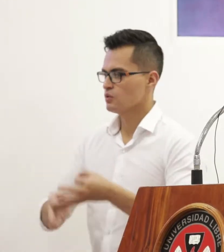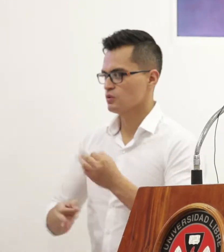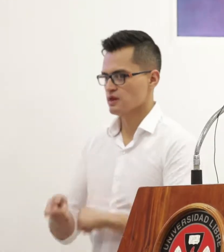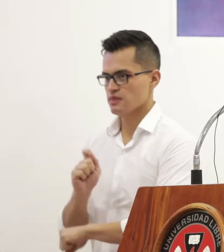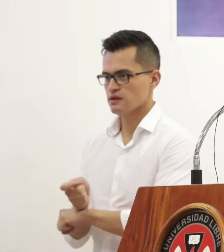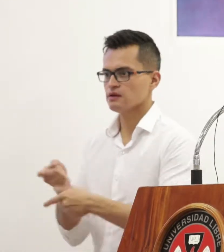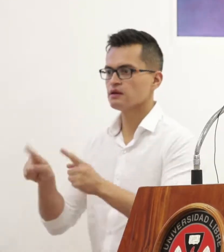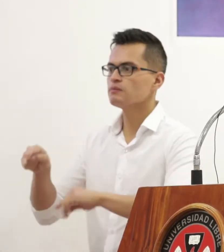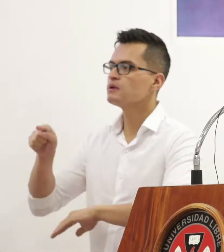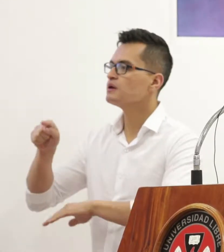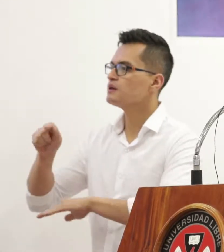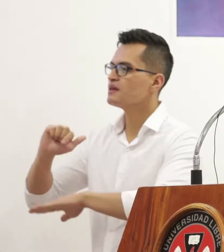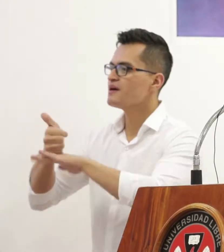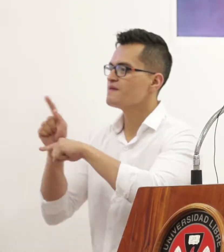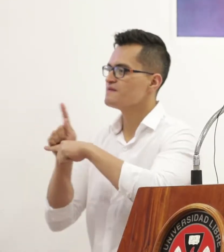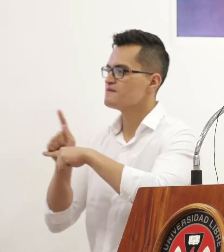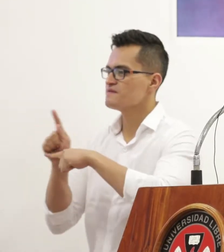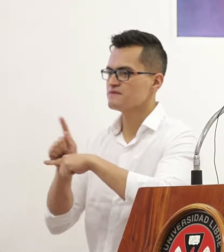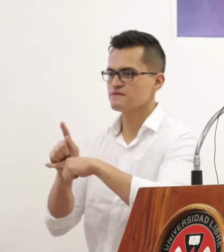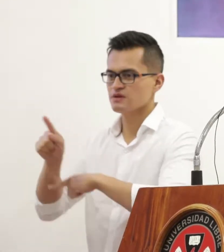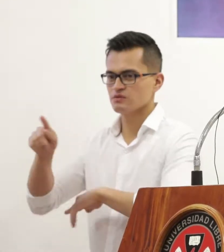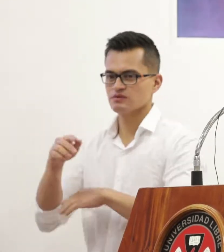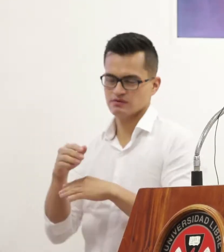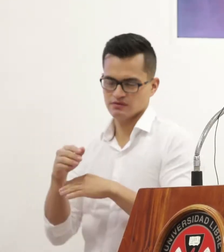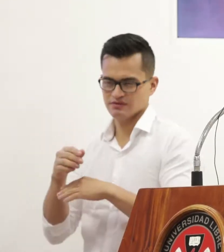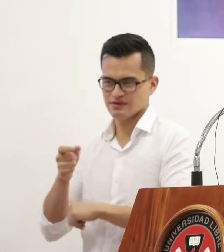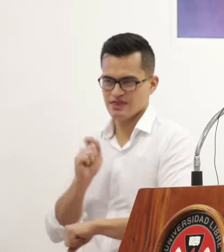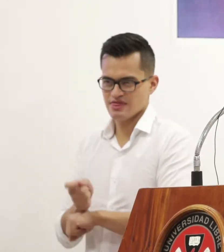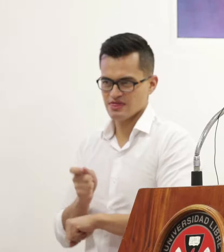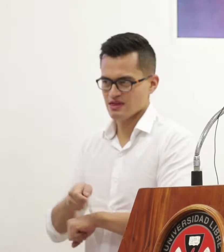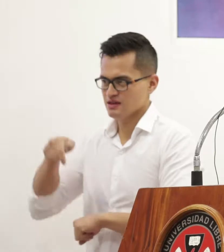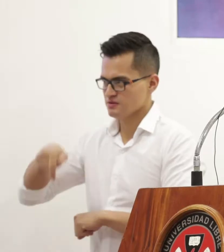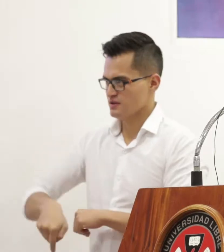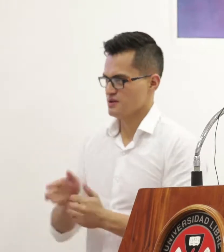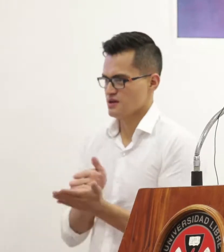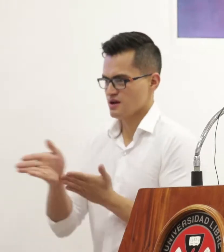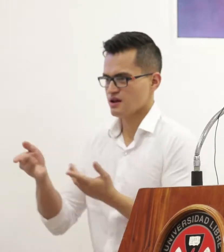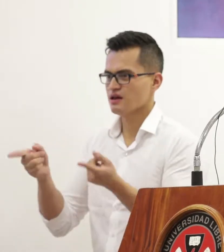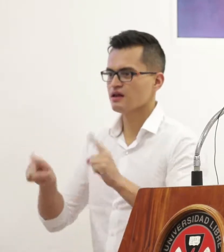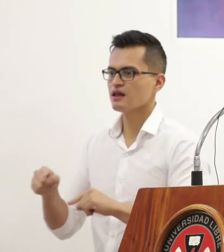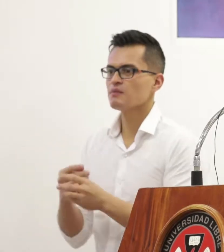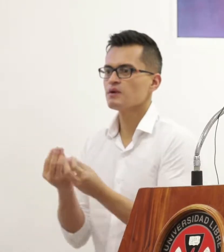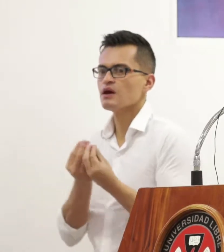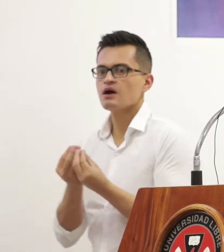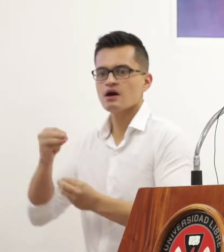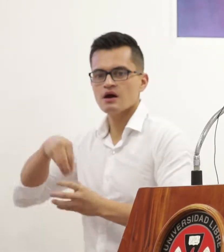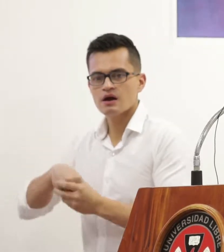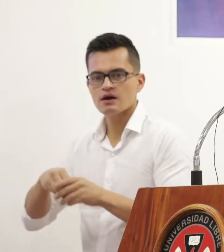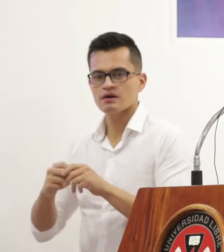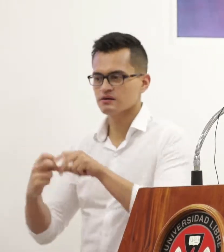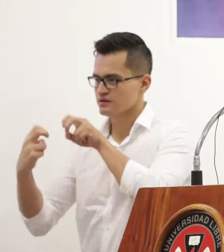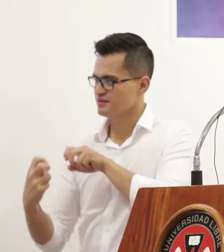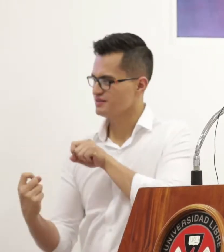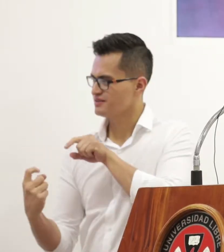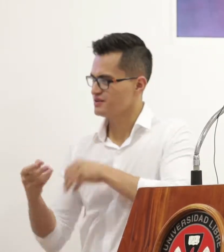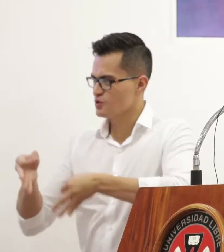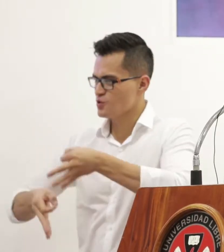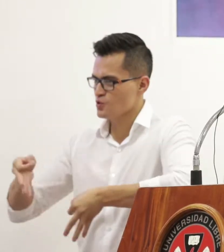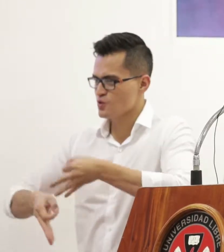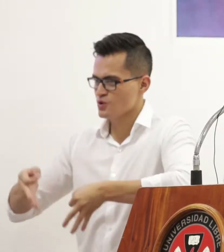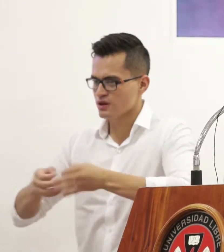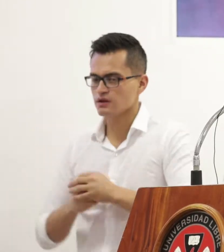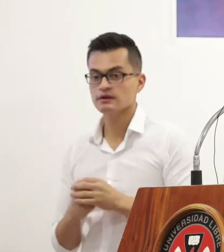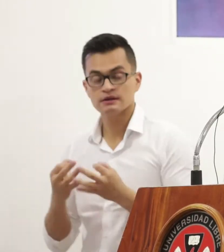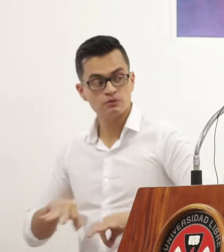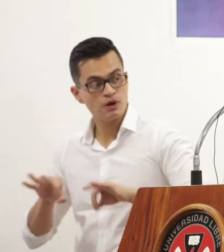señor decano de Derecho de esta universidad, a los miembros de los consultorios jurídicos. Qué importante, ministra, que